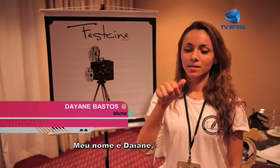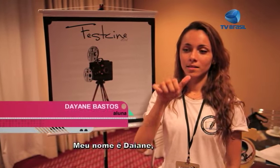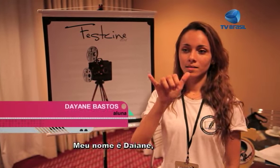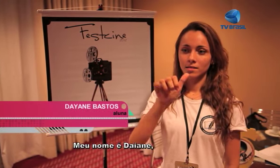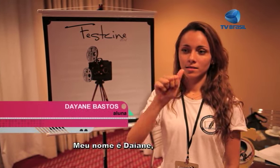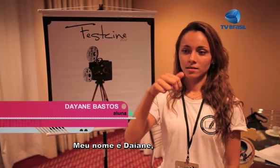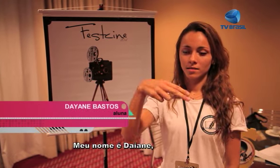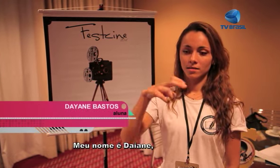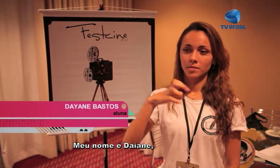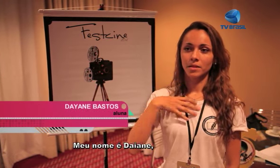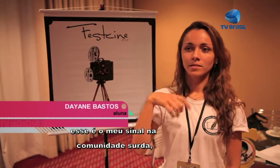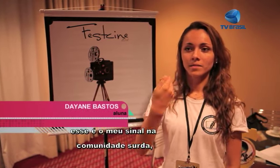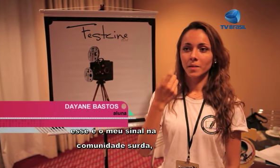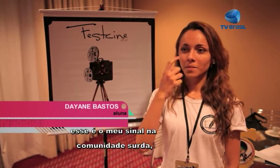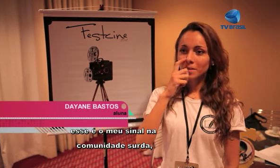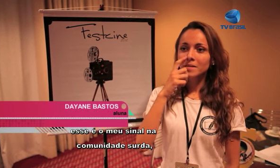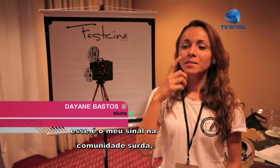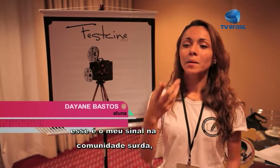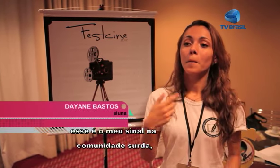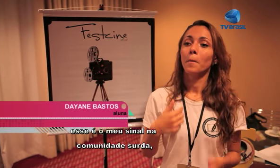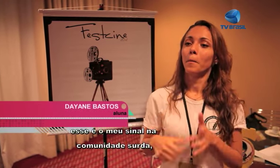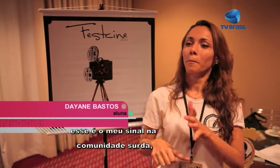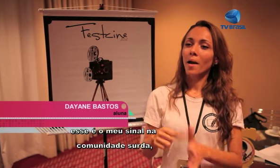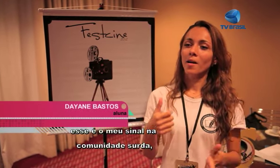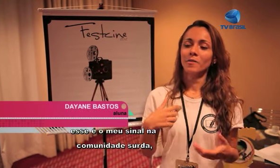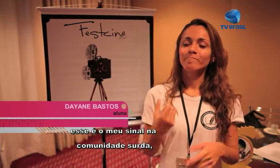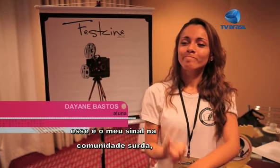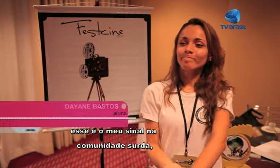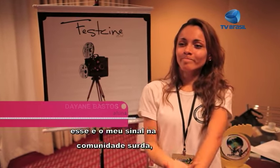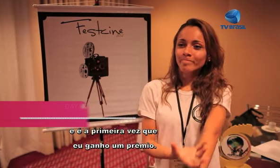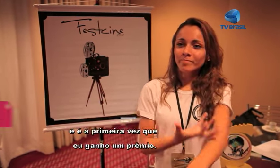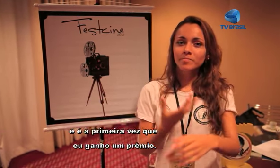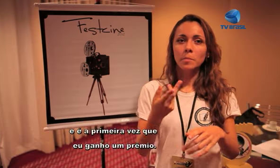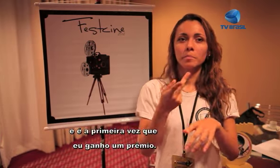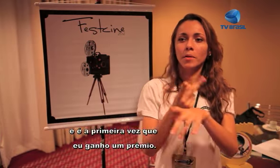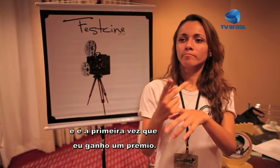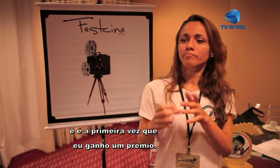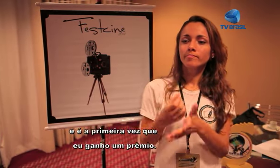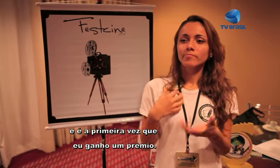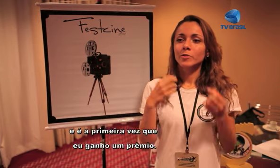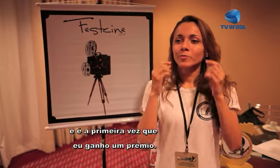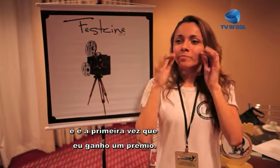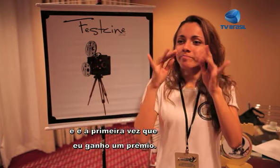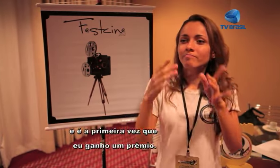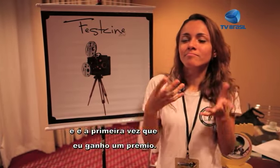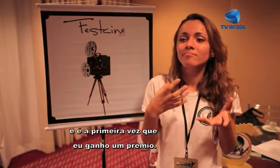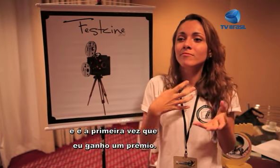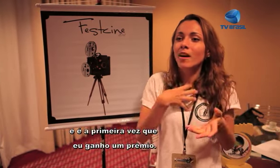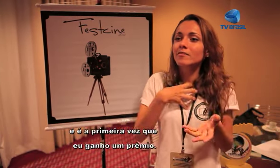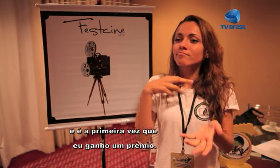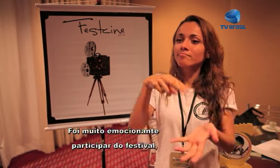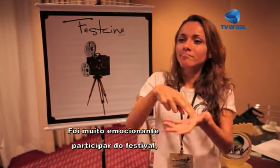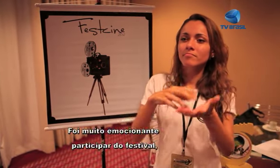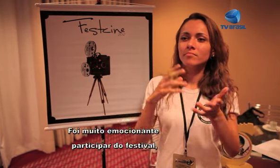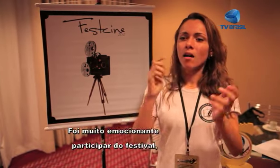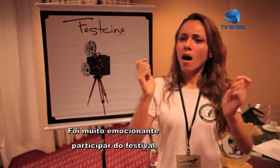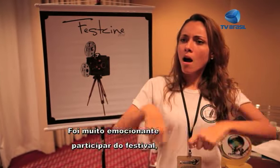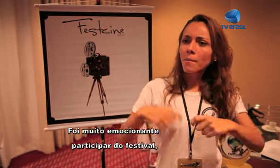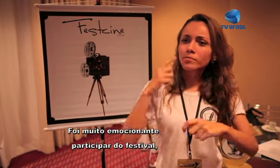Meu nome é Daiane, esse é o meu sinal na comunidade surda. E é a primeira vez que eu ganho um prêmio e foi muito